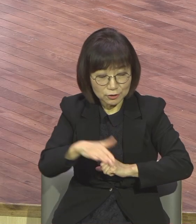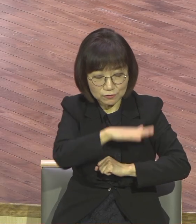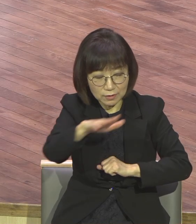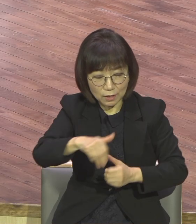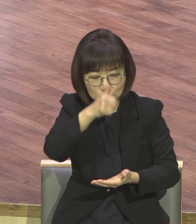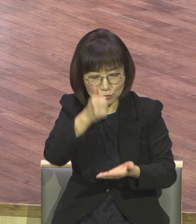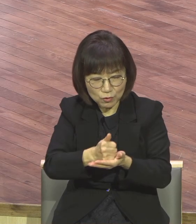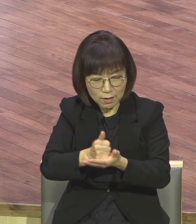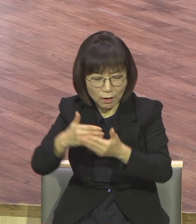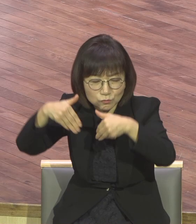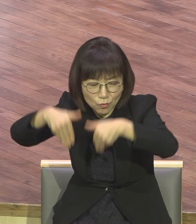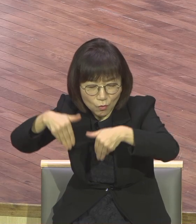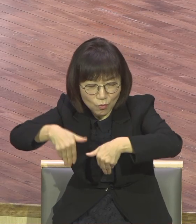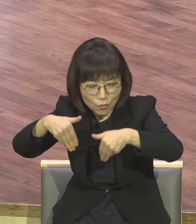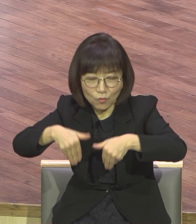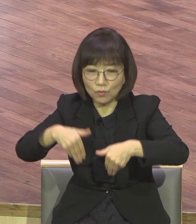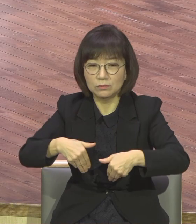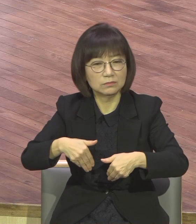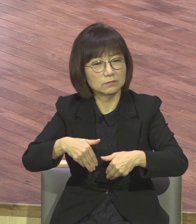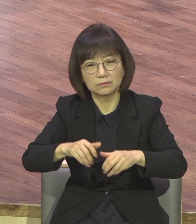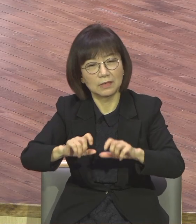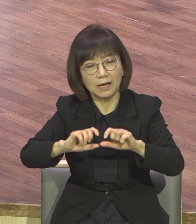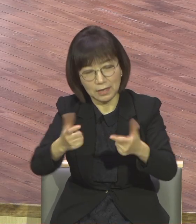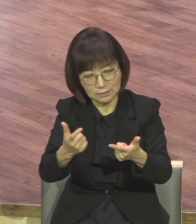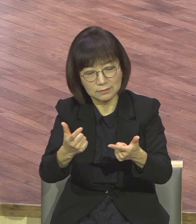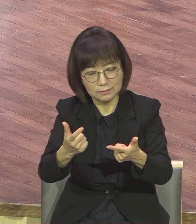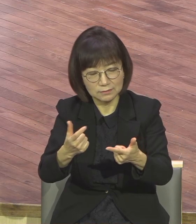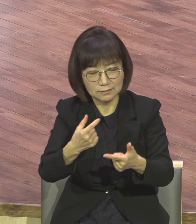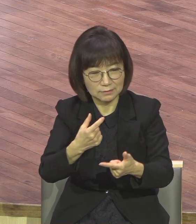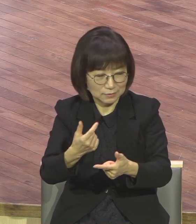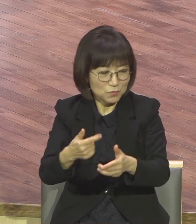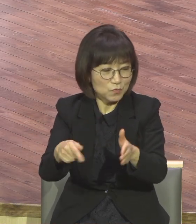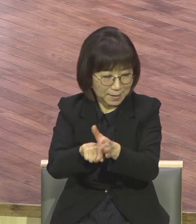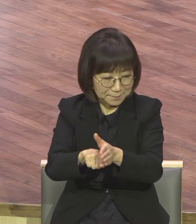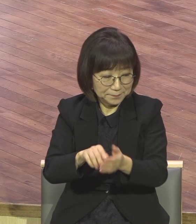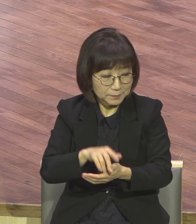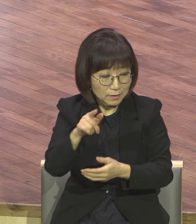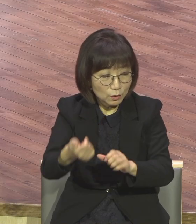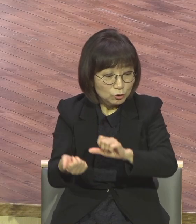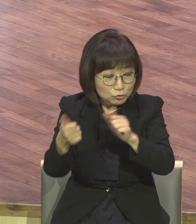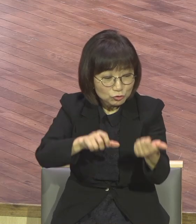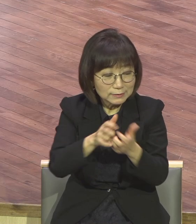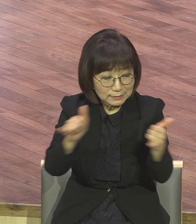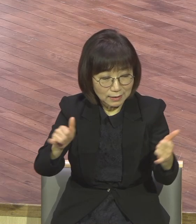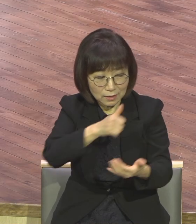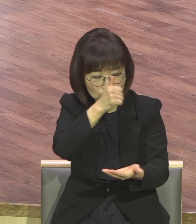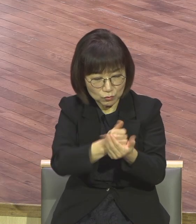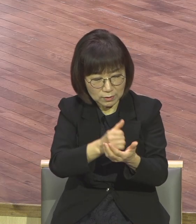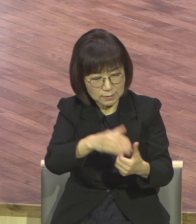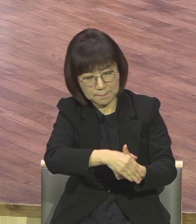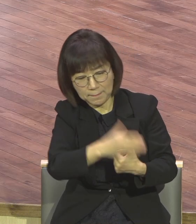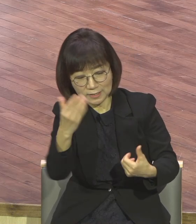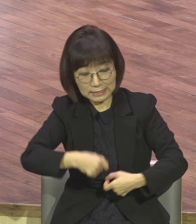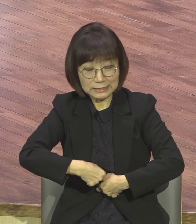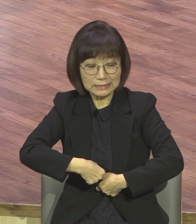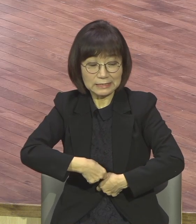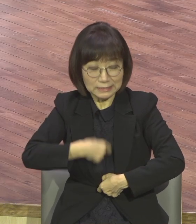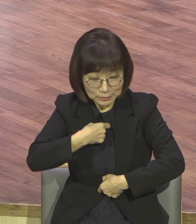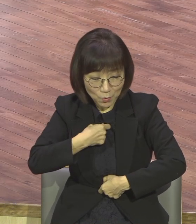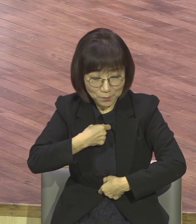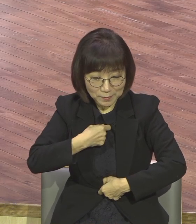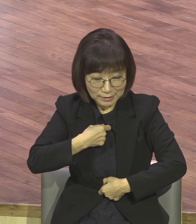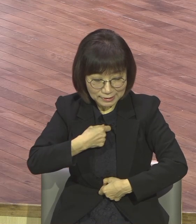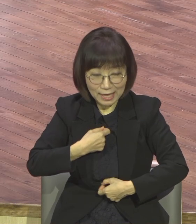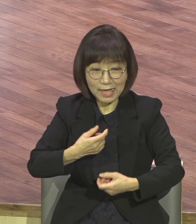우리가 죄에게 종노릇하지 아니하려 함이니 이는 죽은 자가 죄에서 벗어나 어렵다